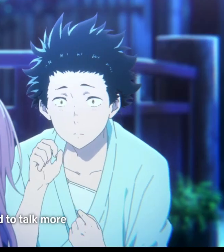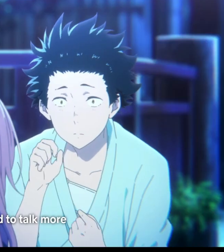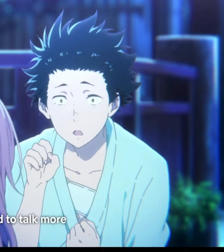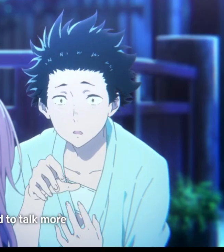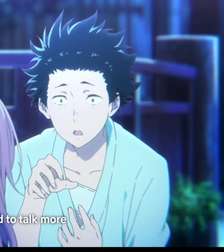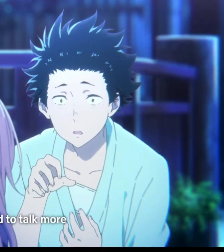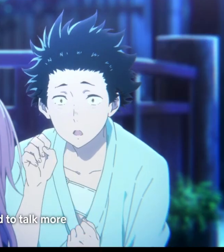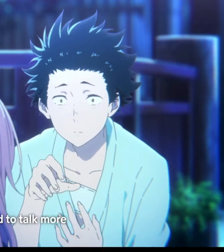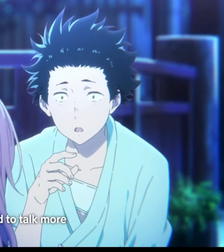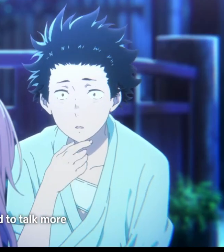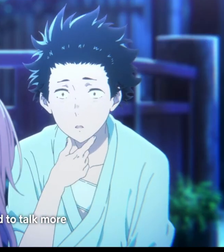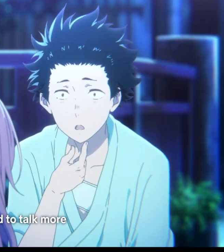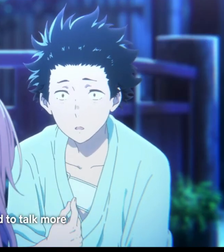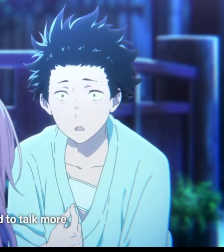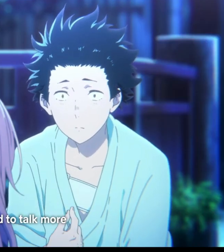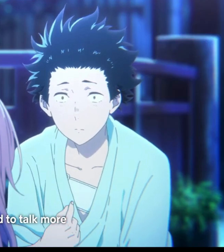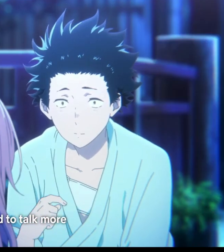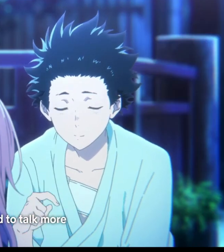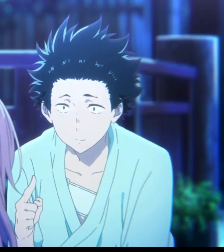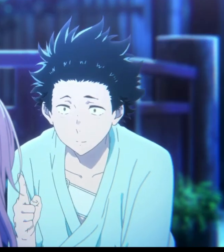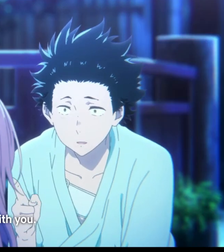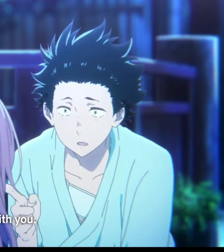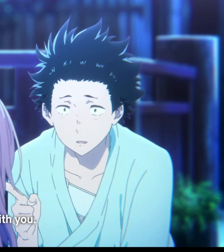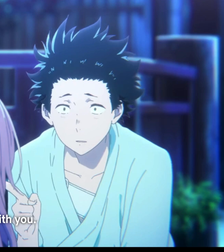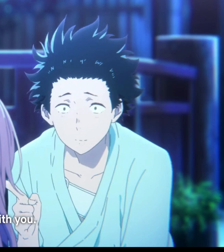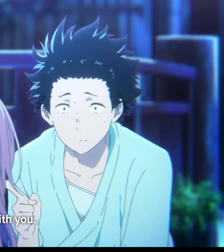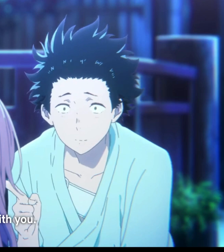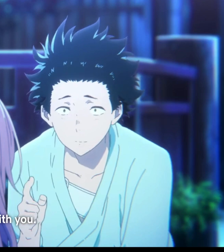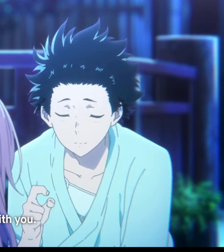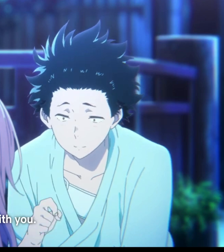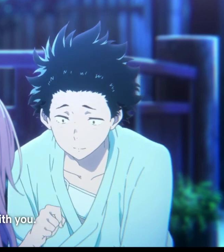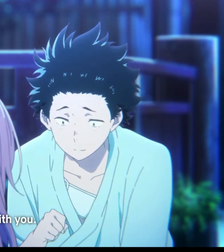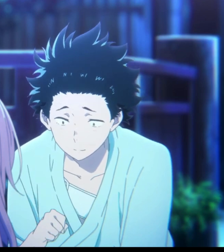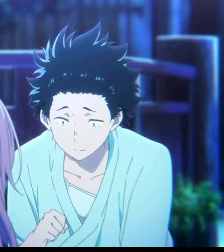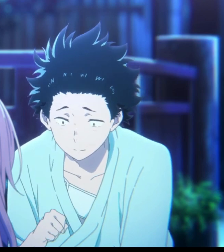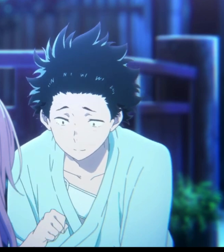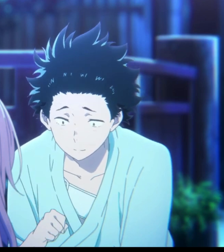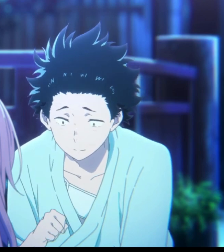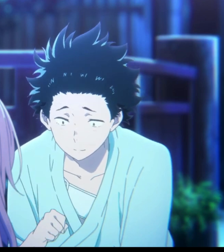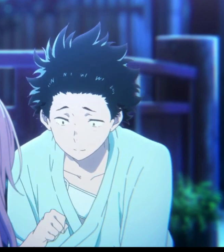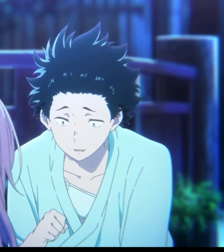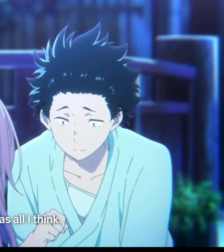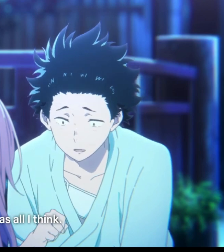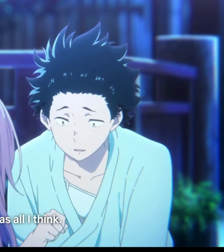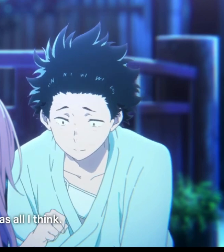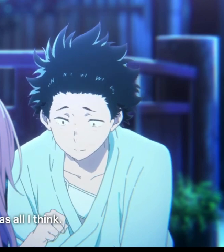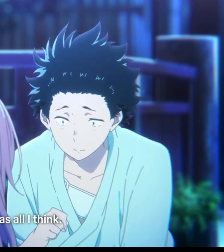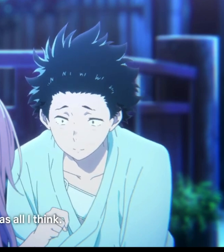話がしたかったんだ。君と。